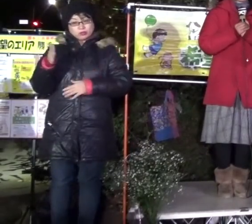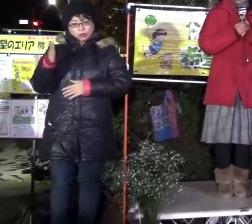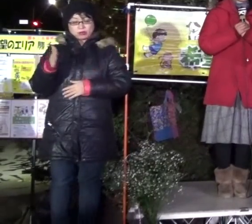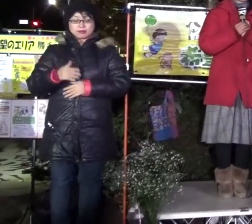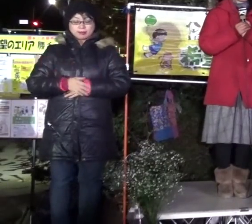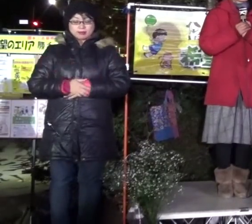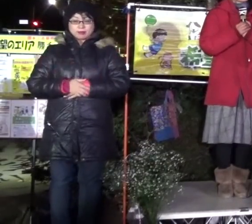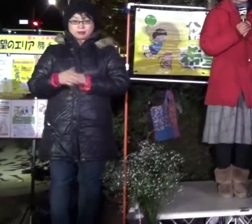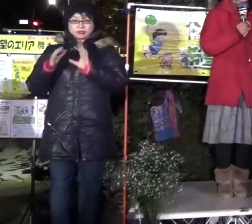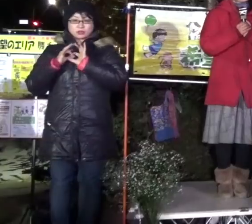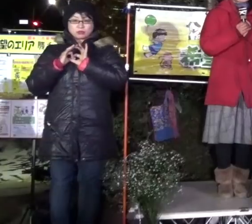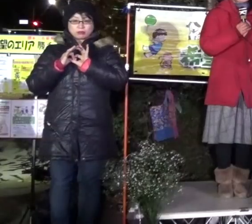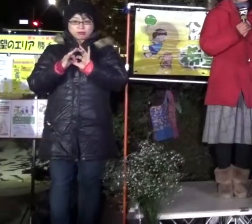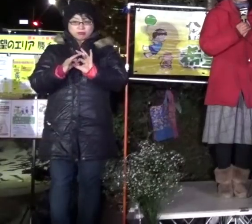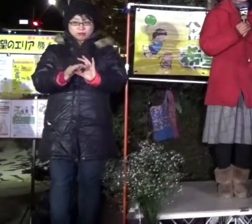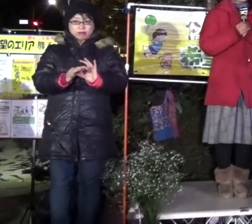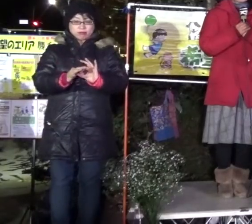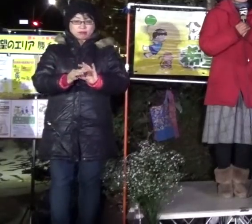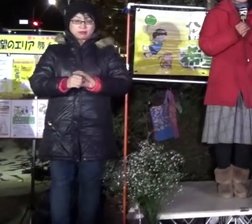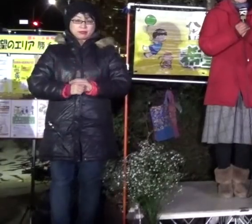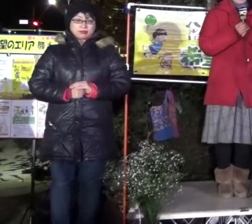ね、ずっとやってきたんですね。